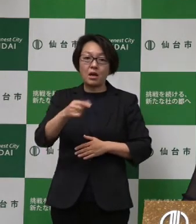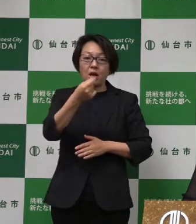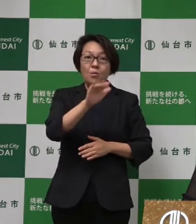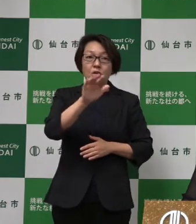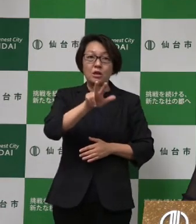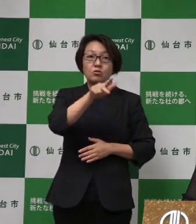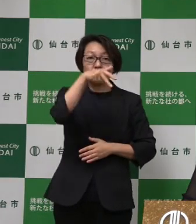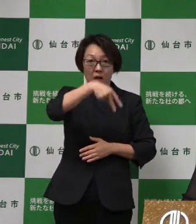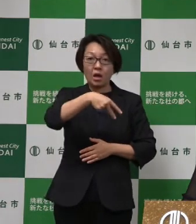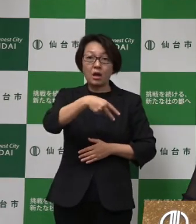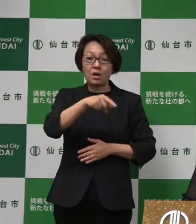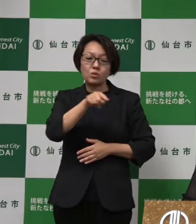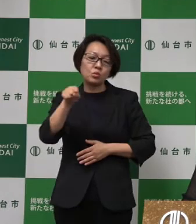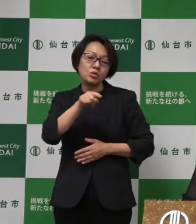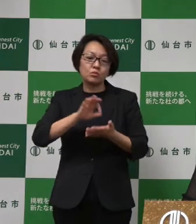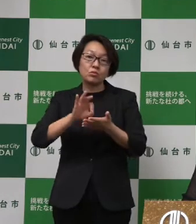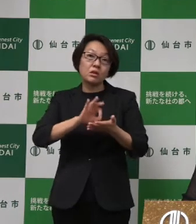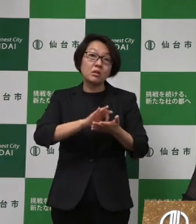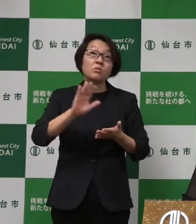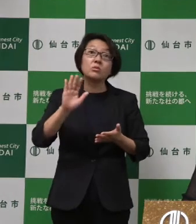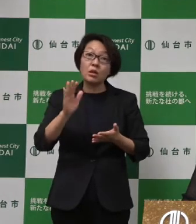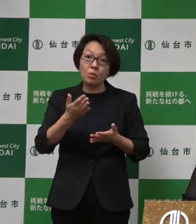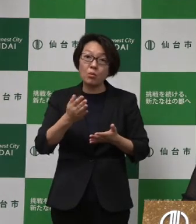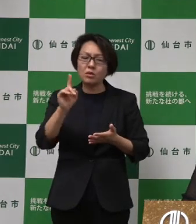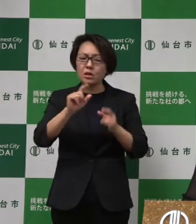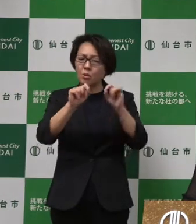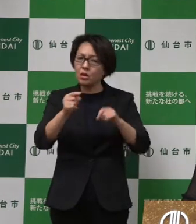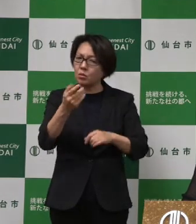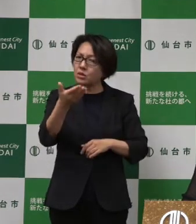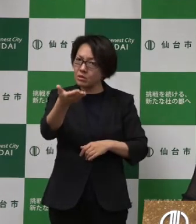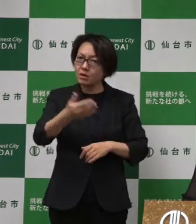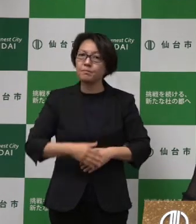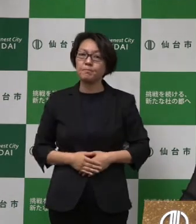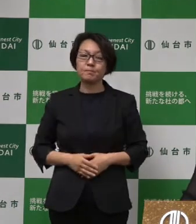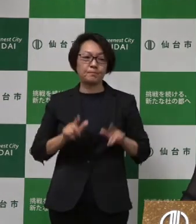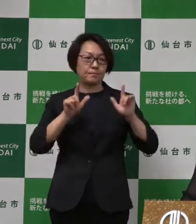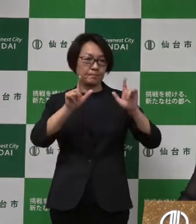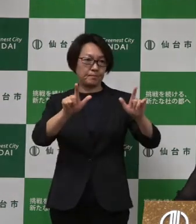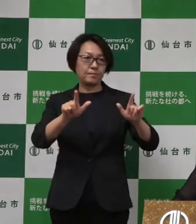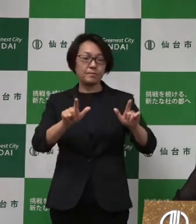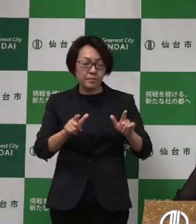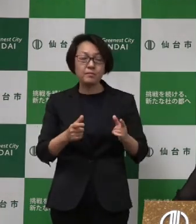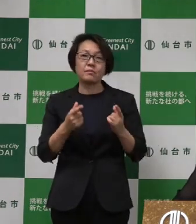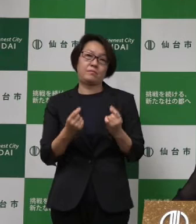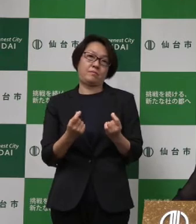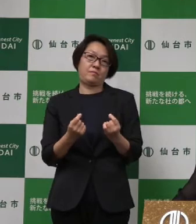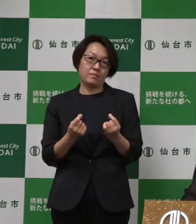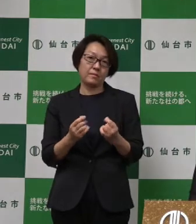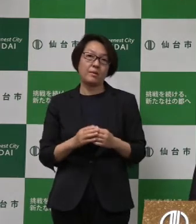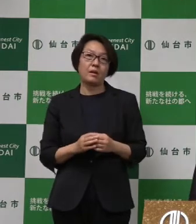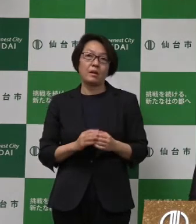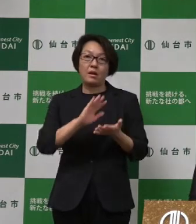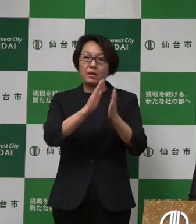題などは発生していないという考えでよろしかったでしょうか。 はい、その通りです。また県の方に、